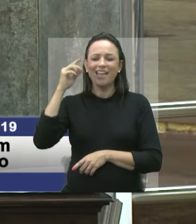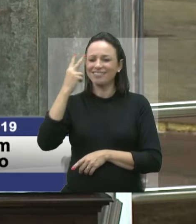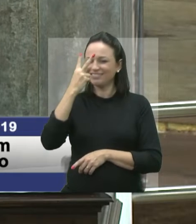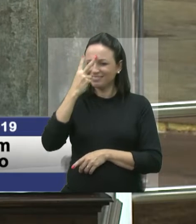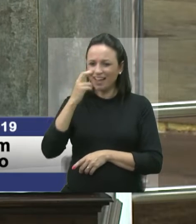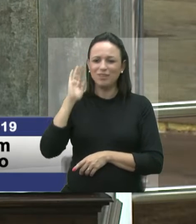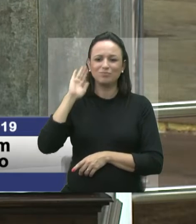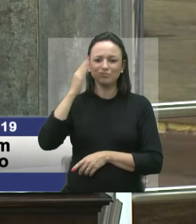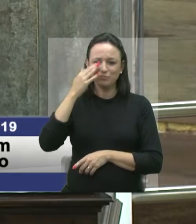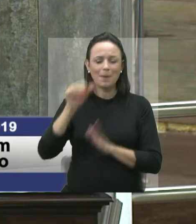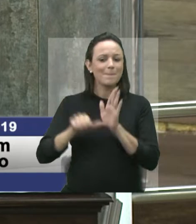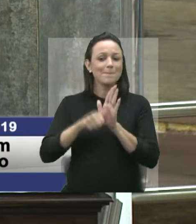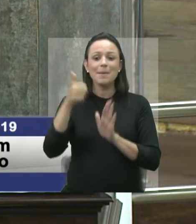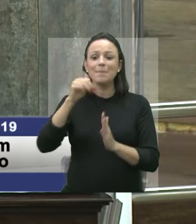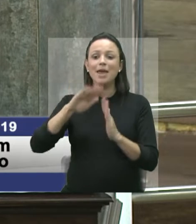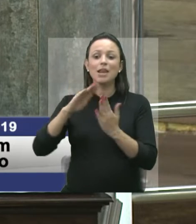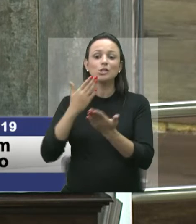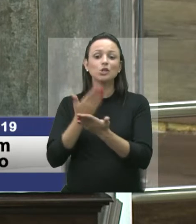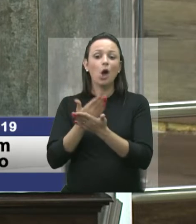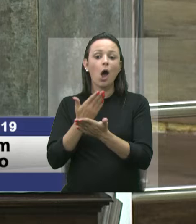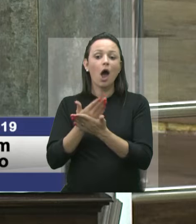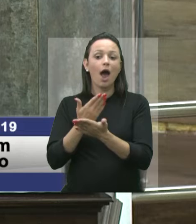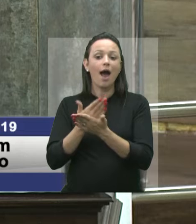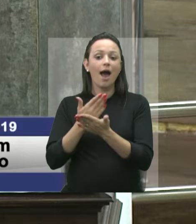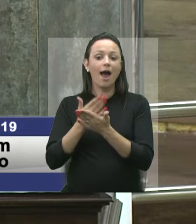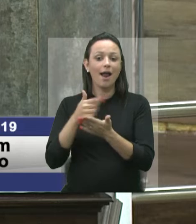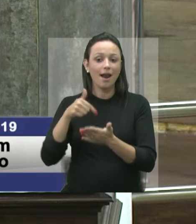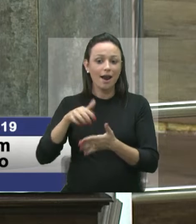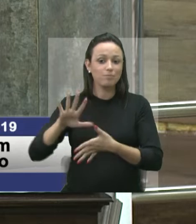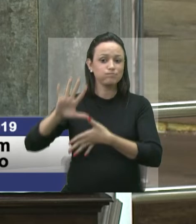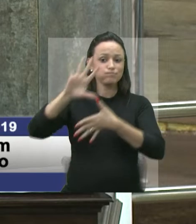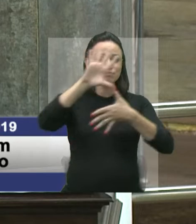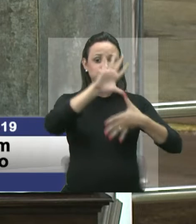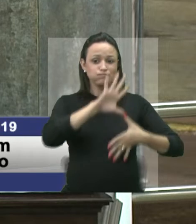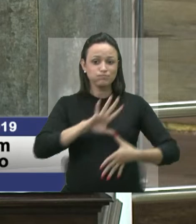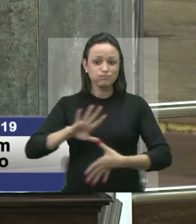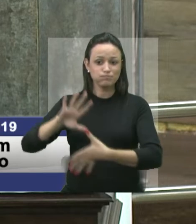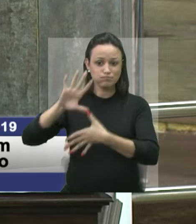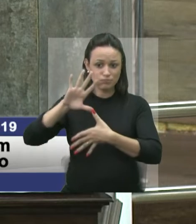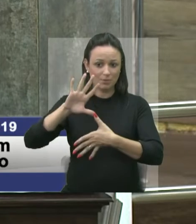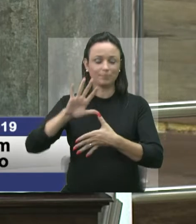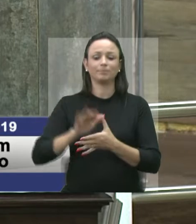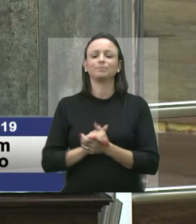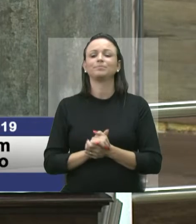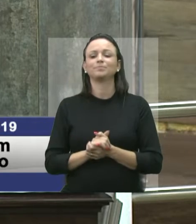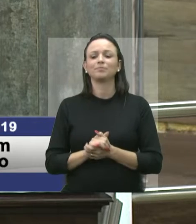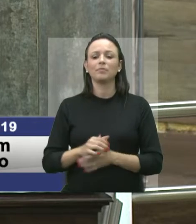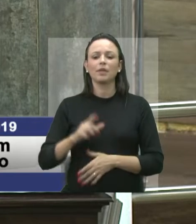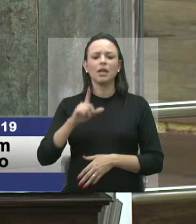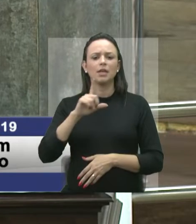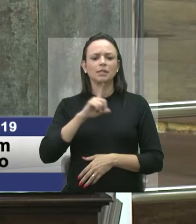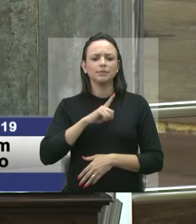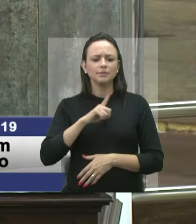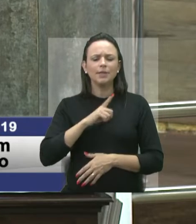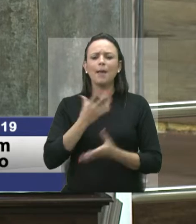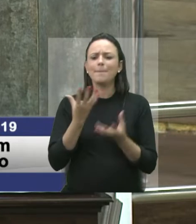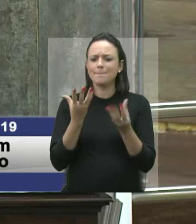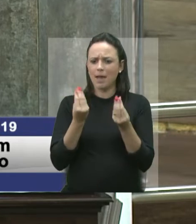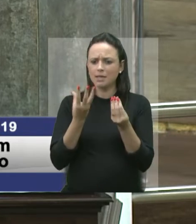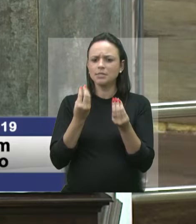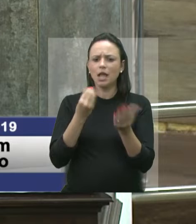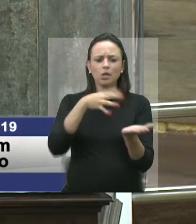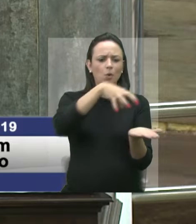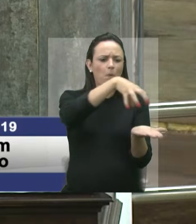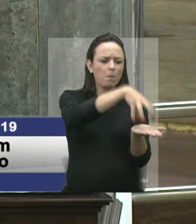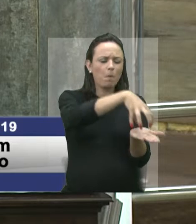no Brasil e na América Latina. Atualmente, existem diversas entidades no país